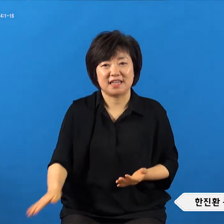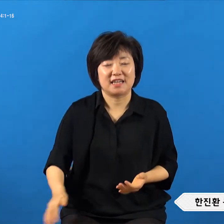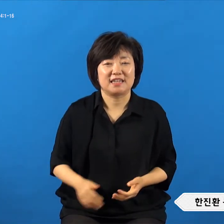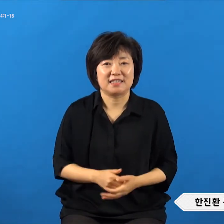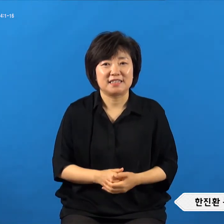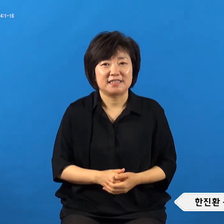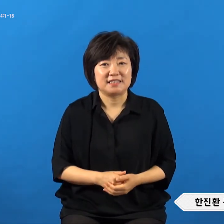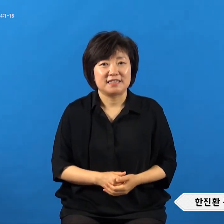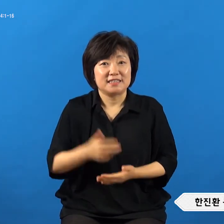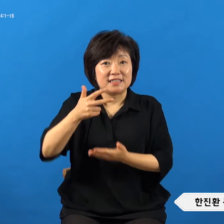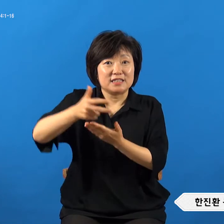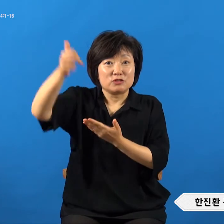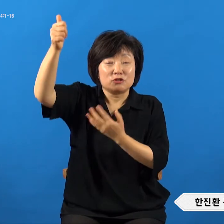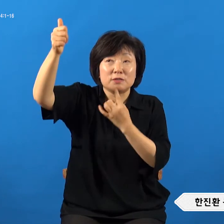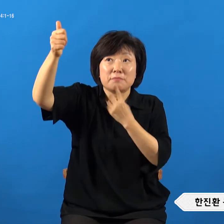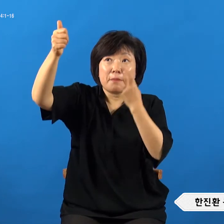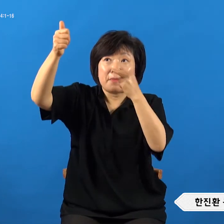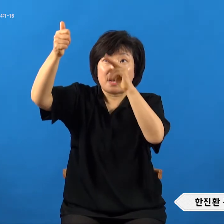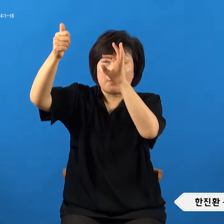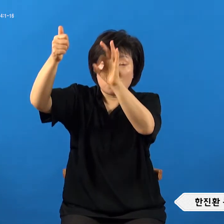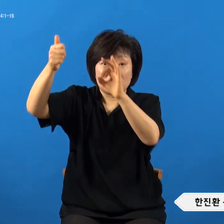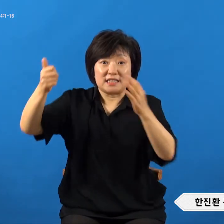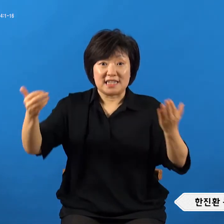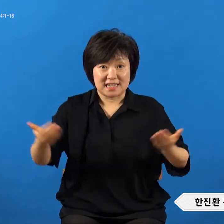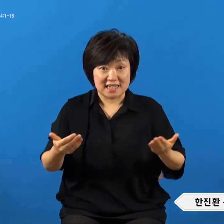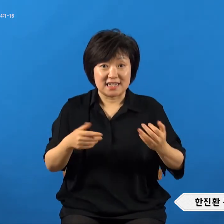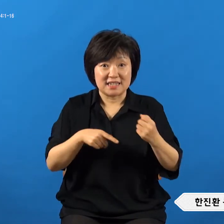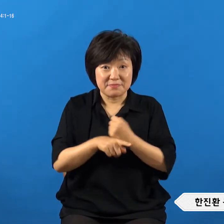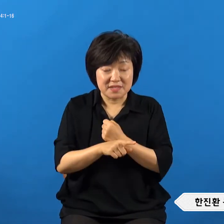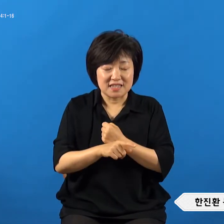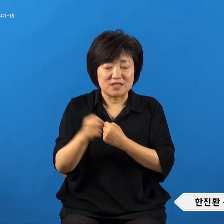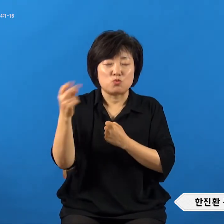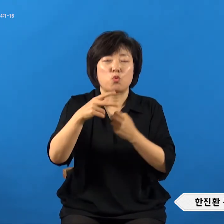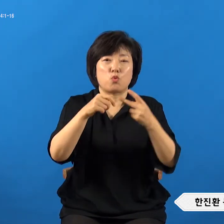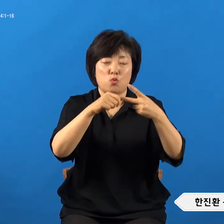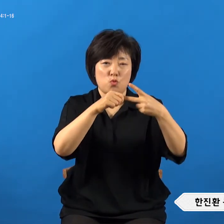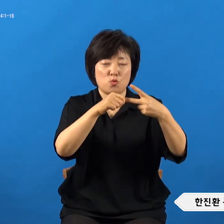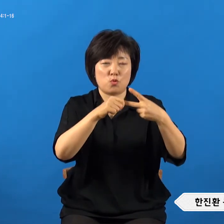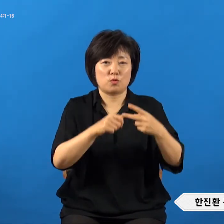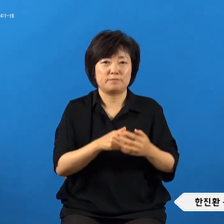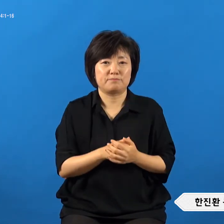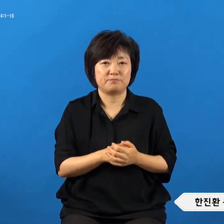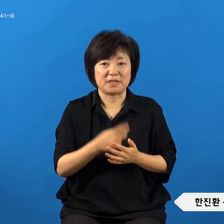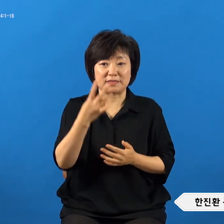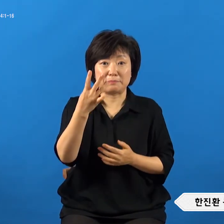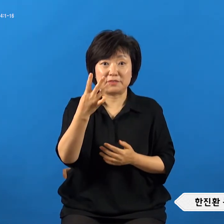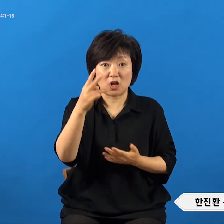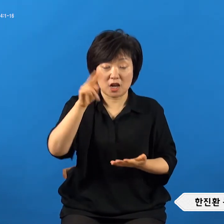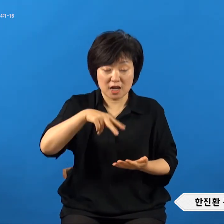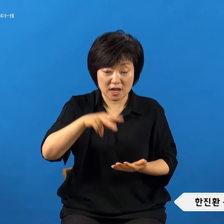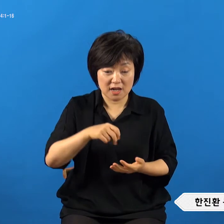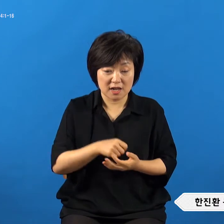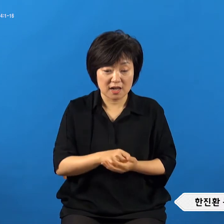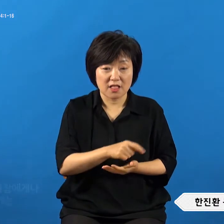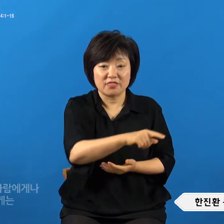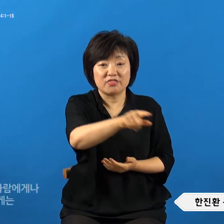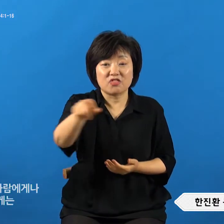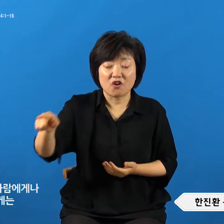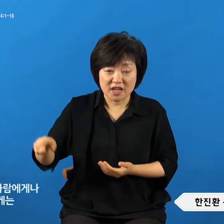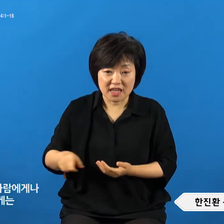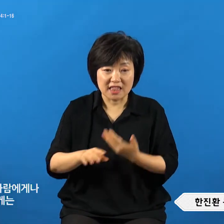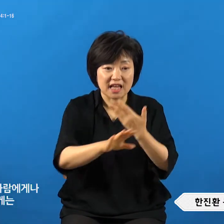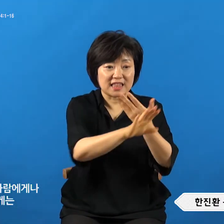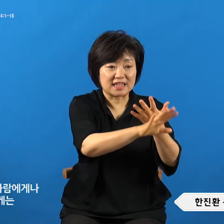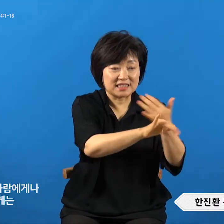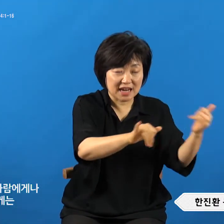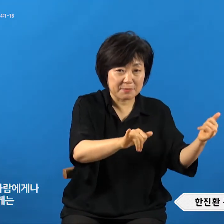의미입니다. 주님만 바라보고 일한다는 의미 또 하나가 있습니다. 3절을 다시 보십시다.